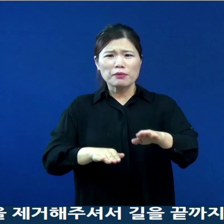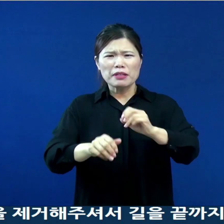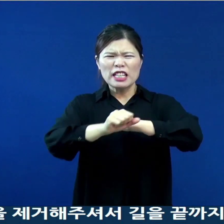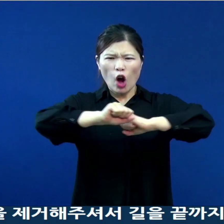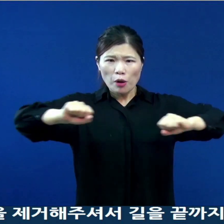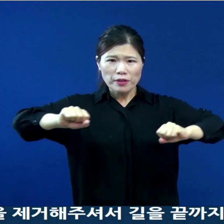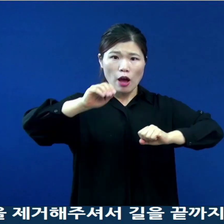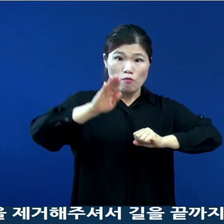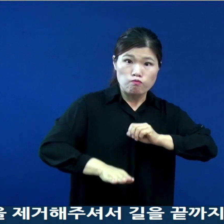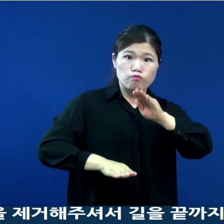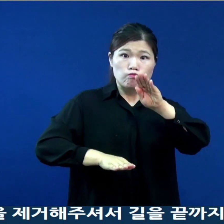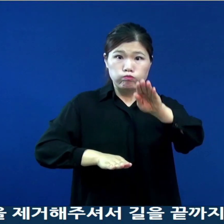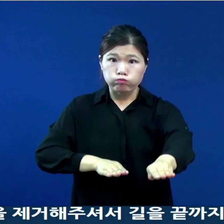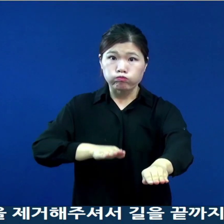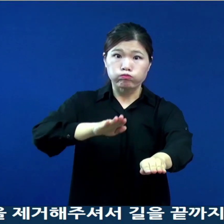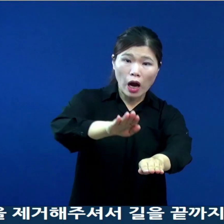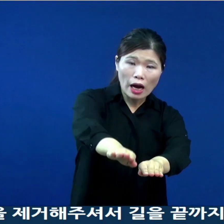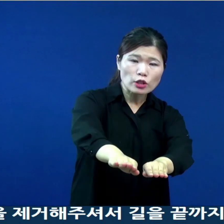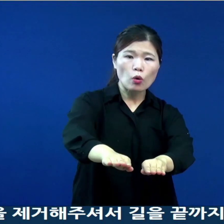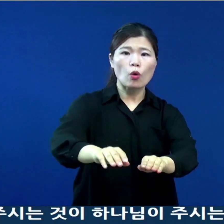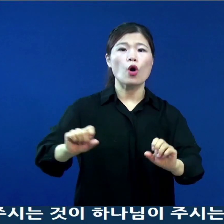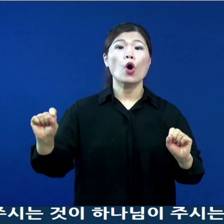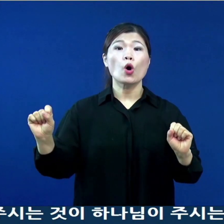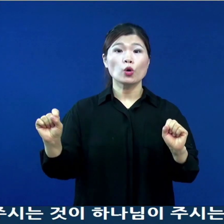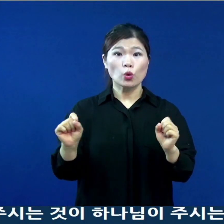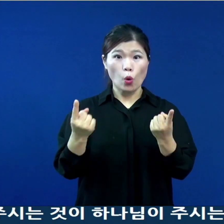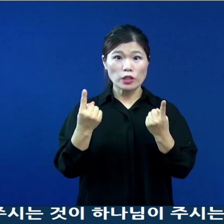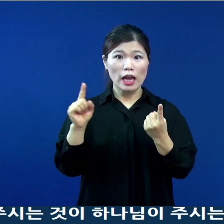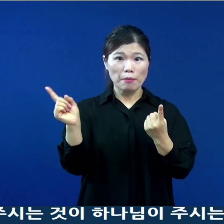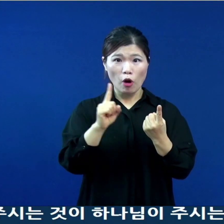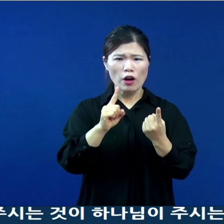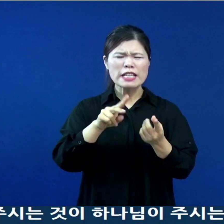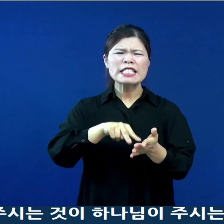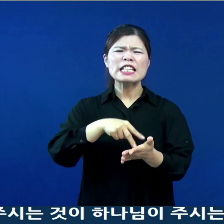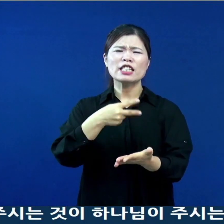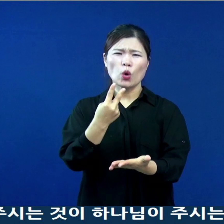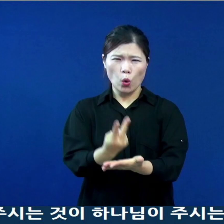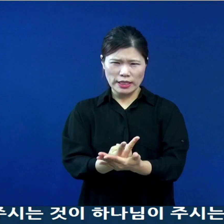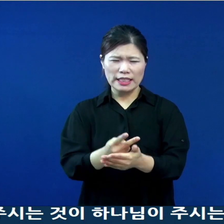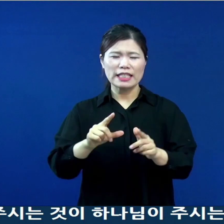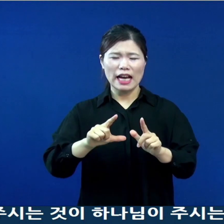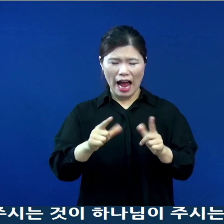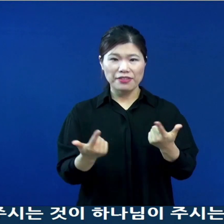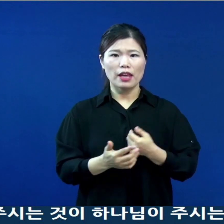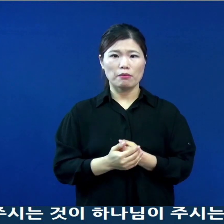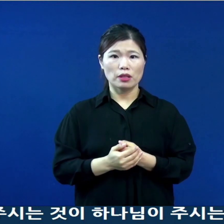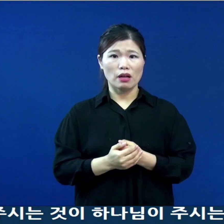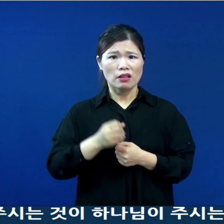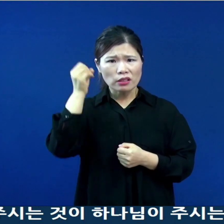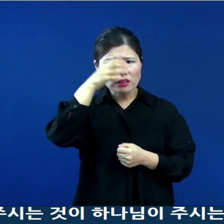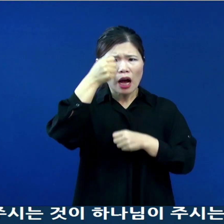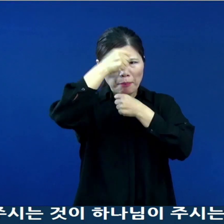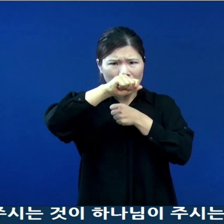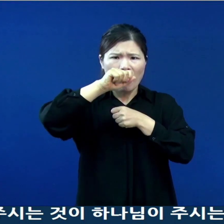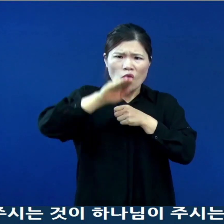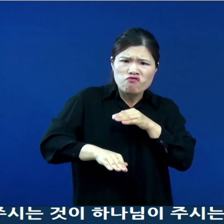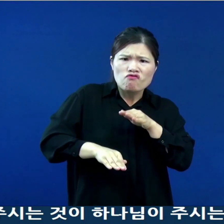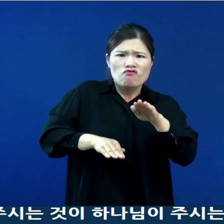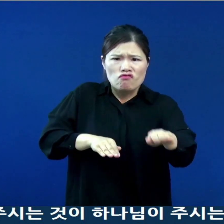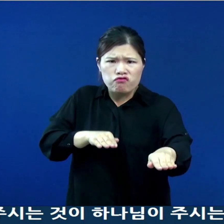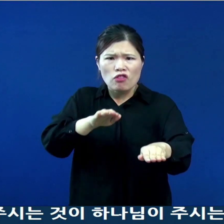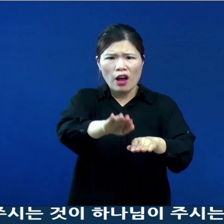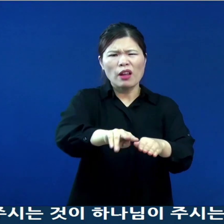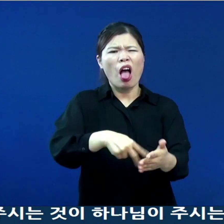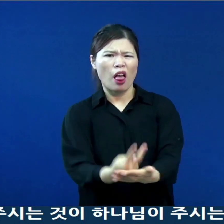나를 실족하게 하지 않음이시요. 발을 넓게만 벌리면요 실족합니다. 그런데 발을